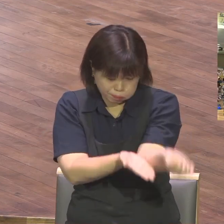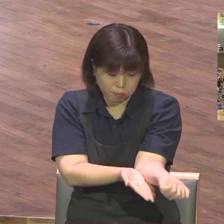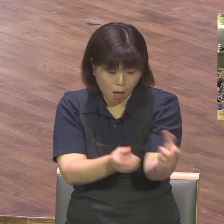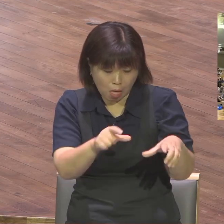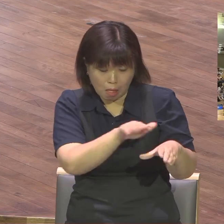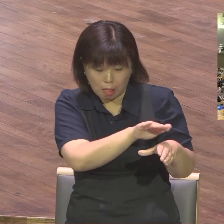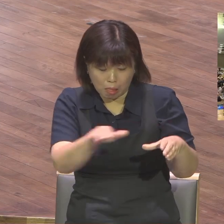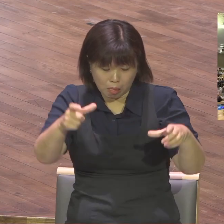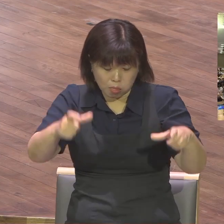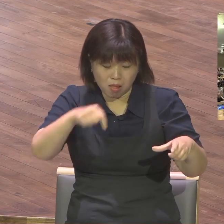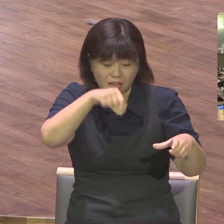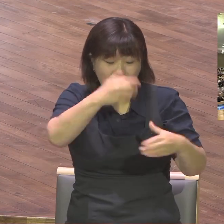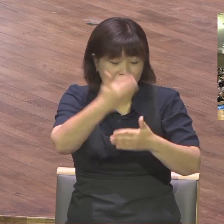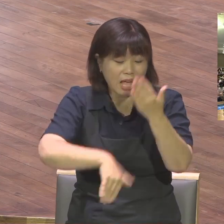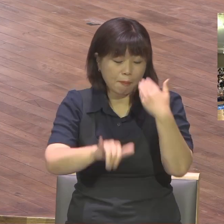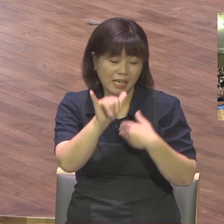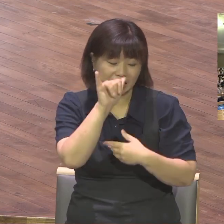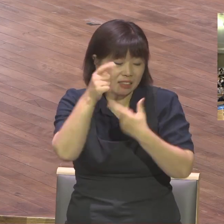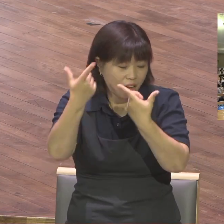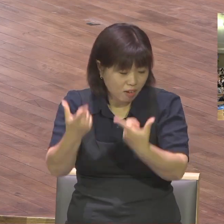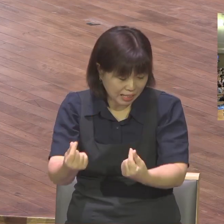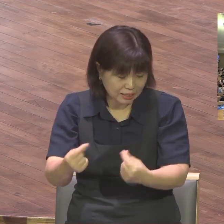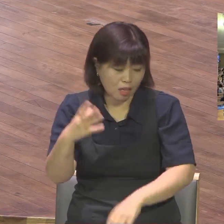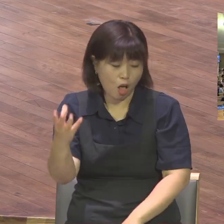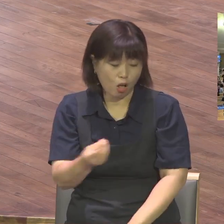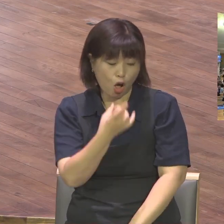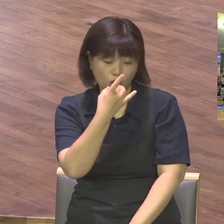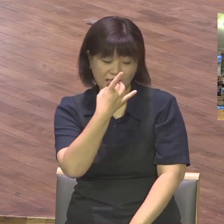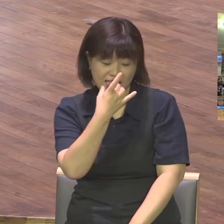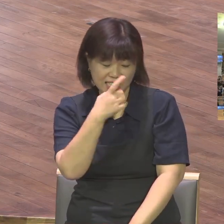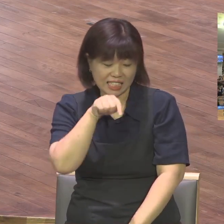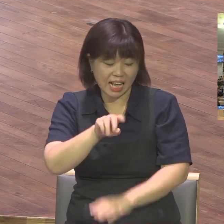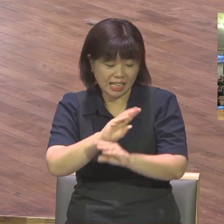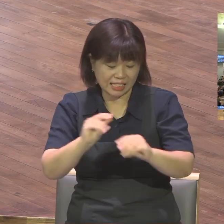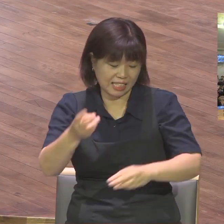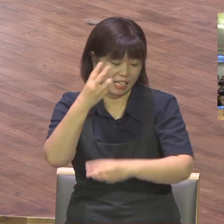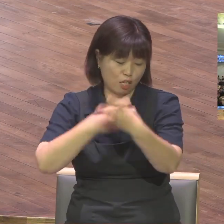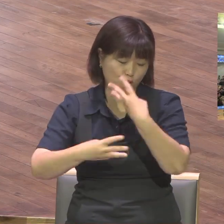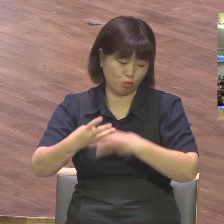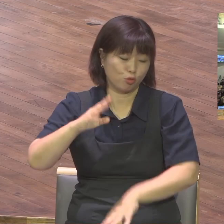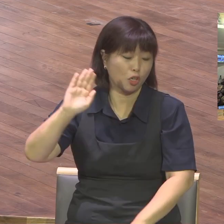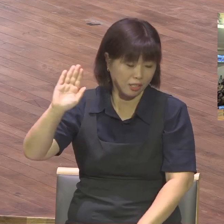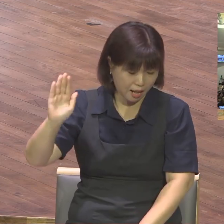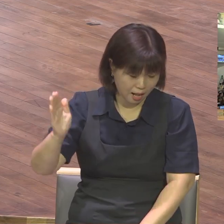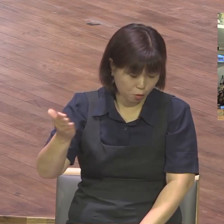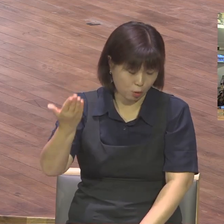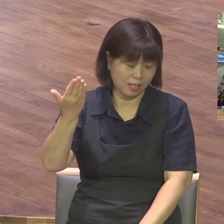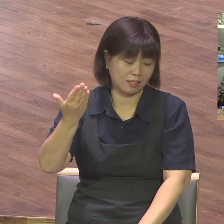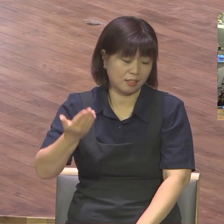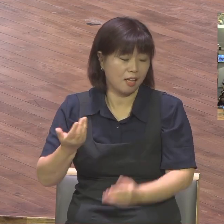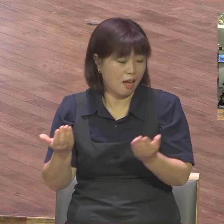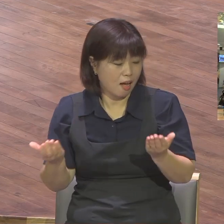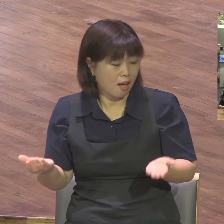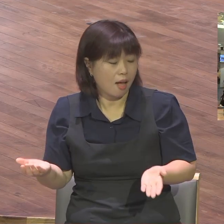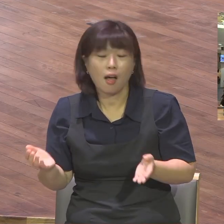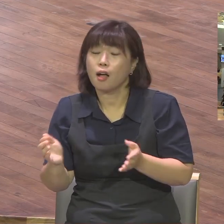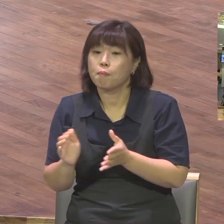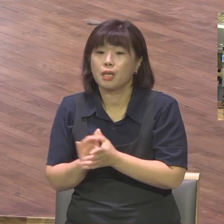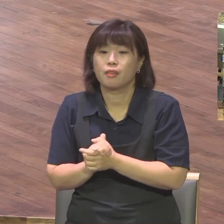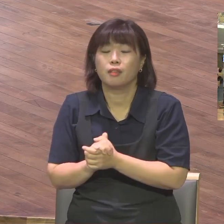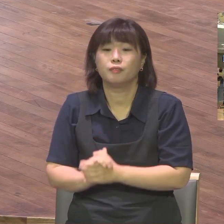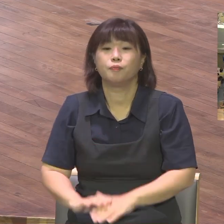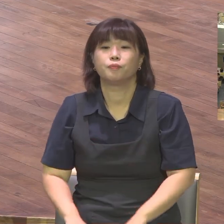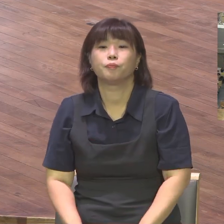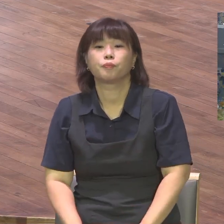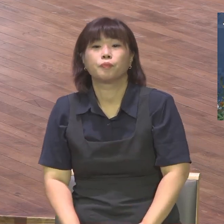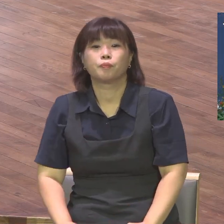배임을 당하여도 그 거룩덩이는 남아있는 것 같이 거룩한 씨가 이 땅에 거룩이니라 하시니라.